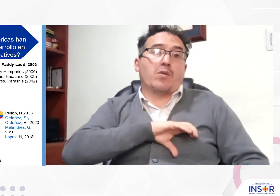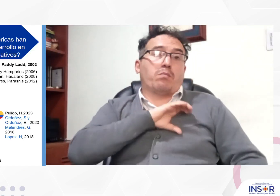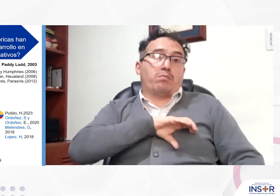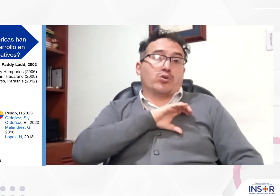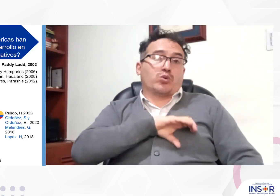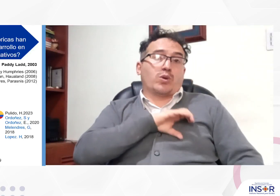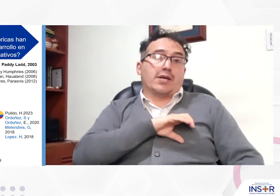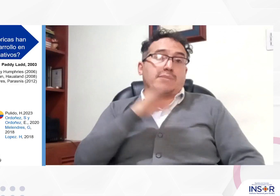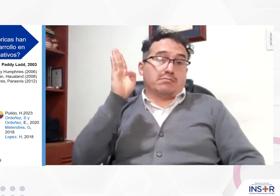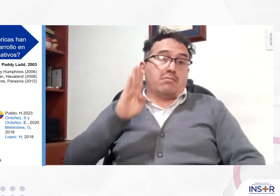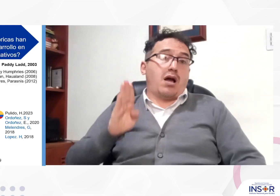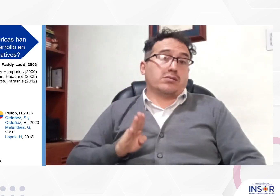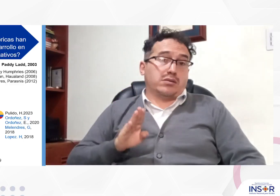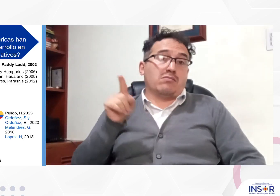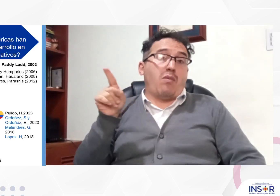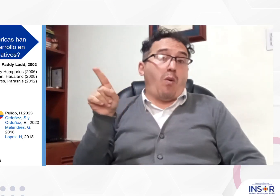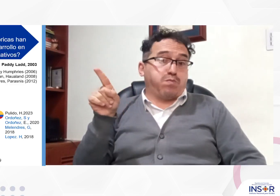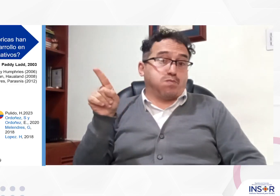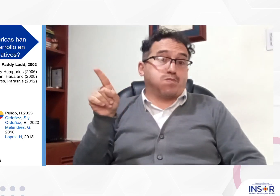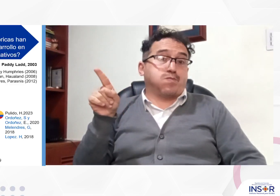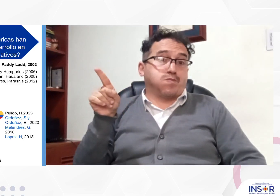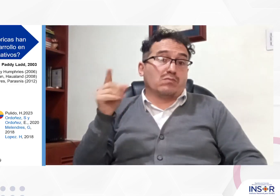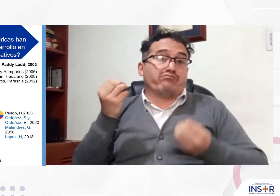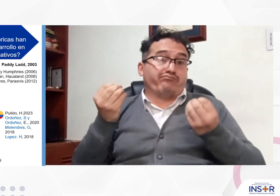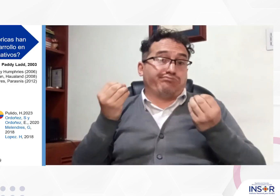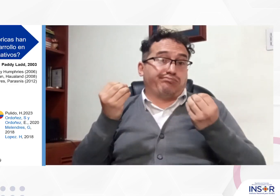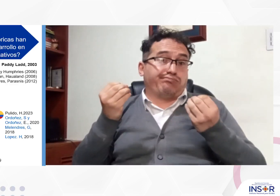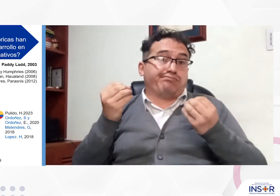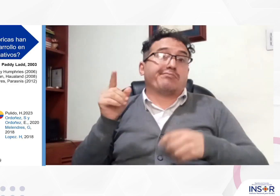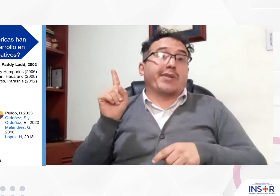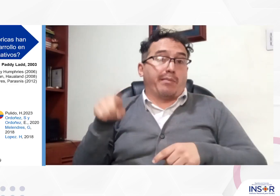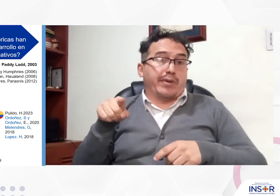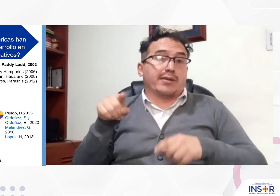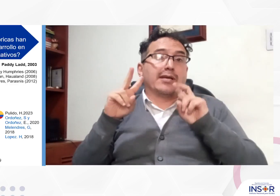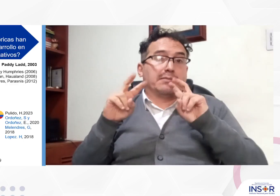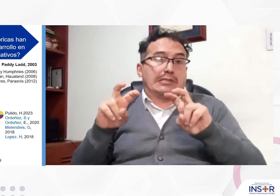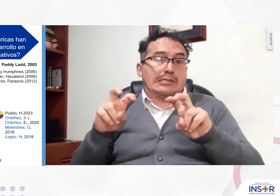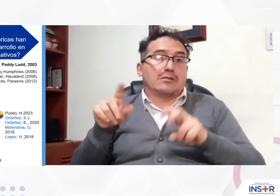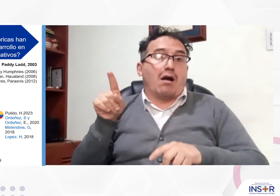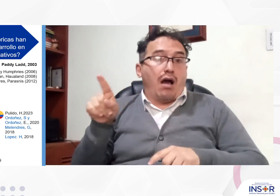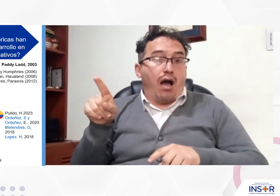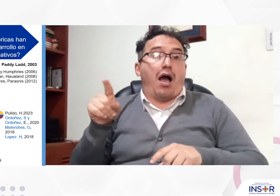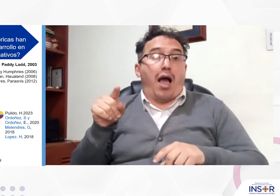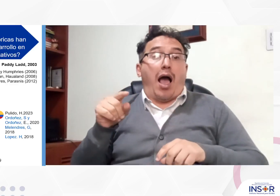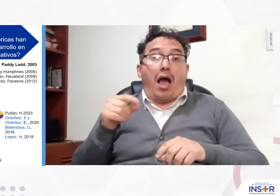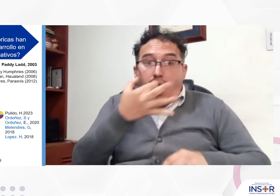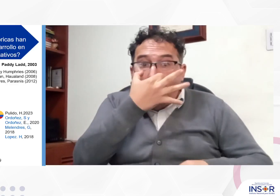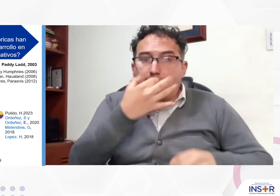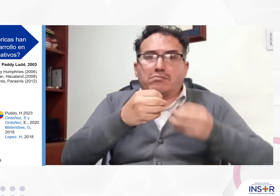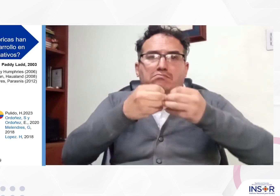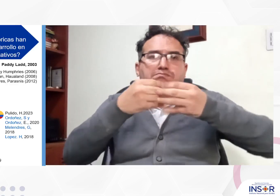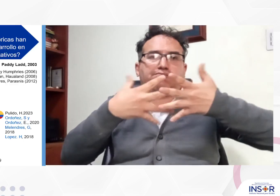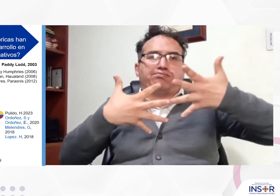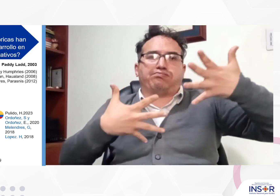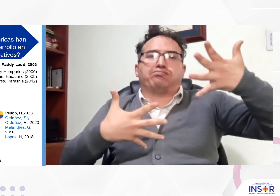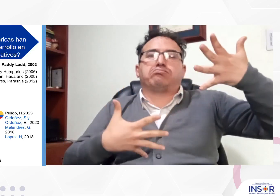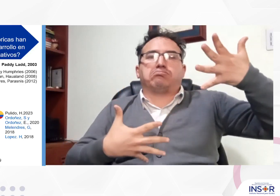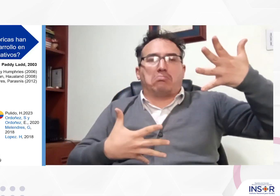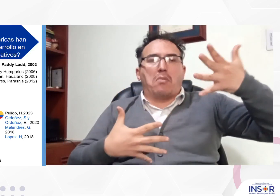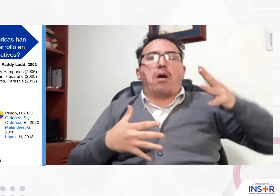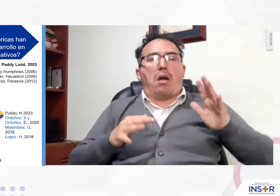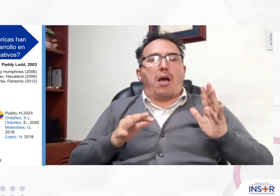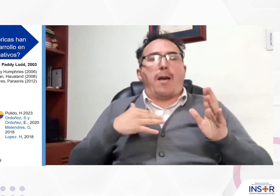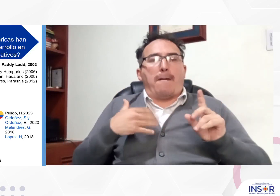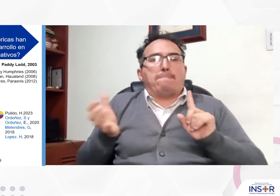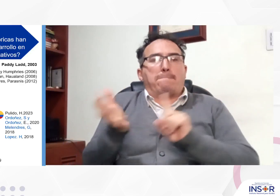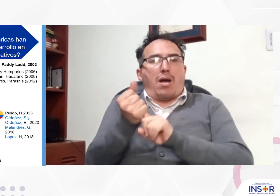inglés poniendo la palabra clave, en este caso deafhood, y allí empezaron a salir de personas CODA, que